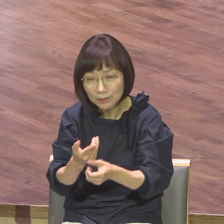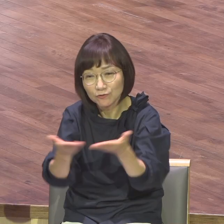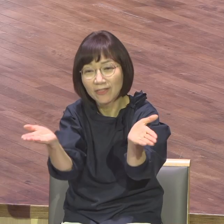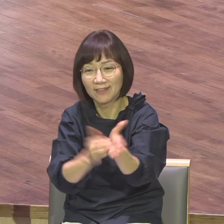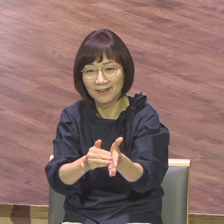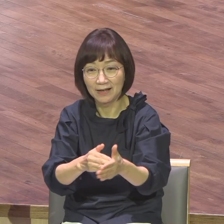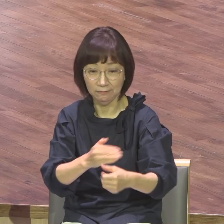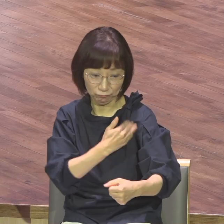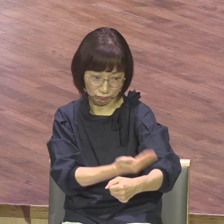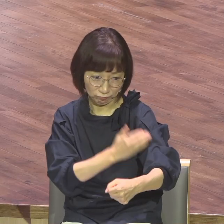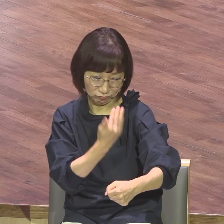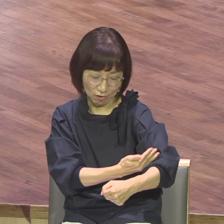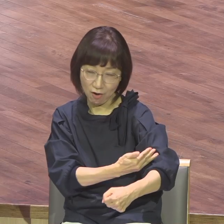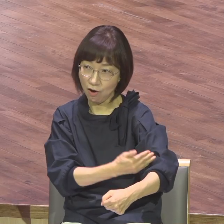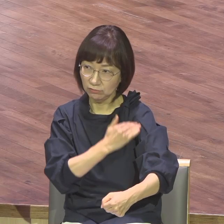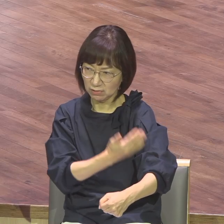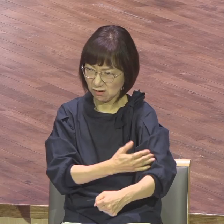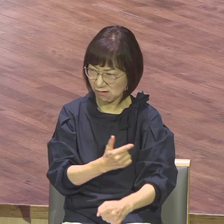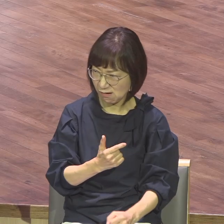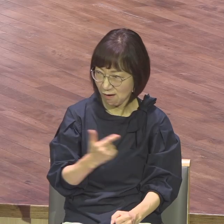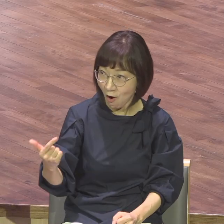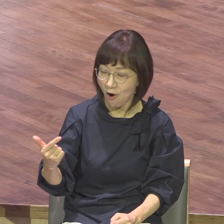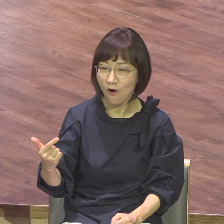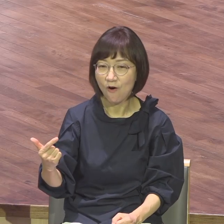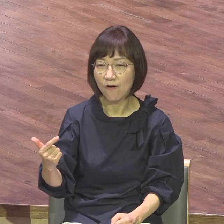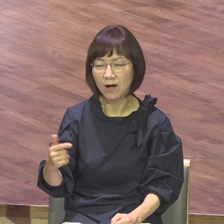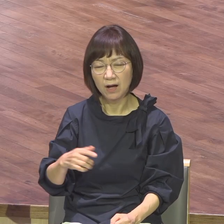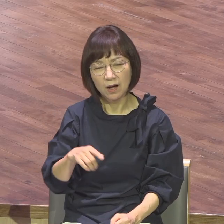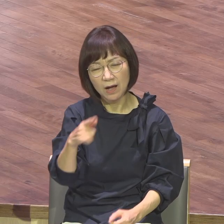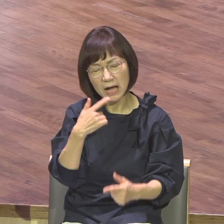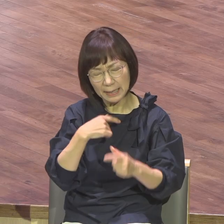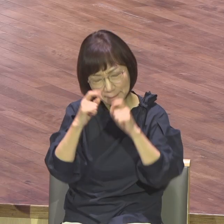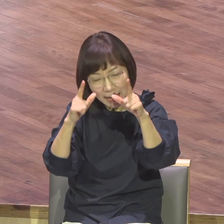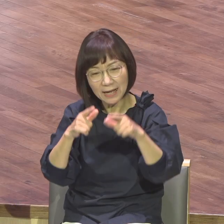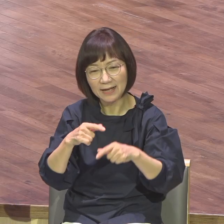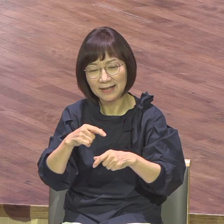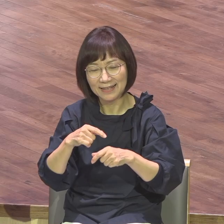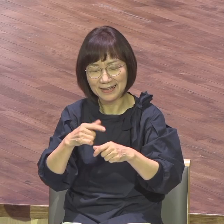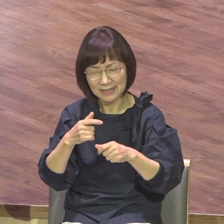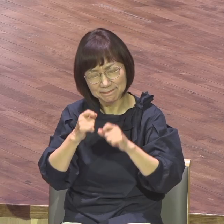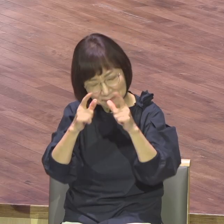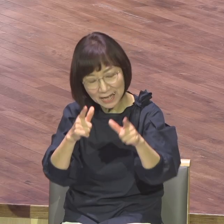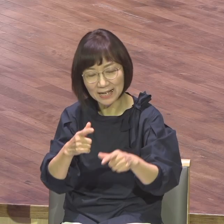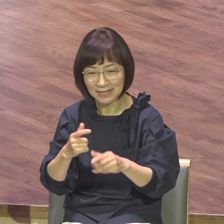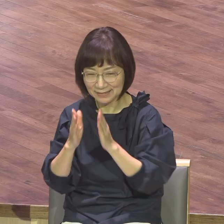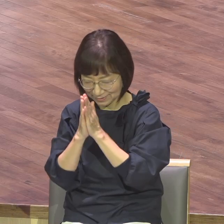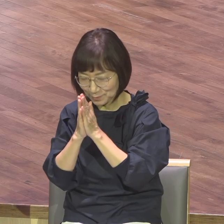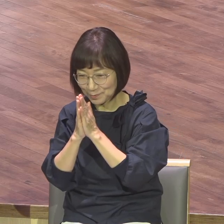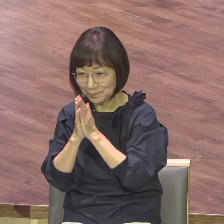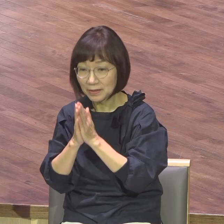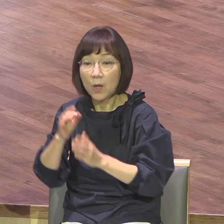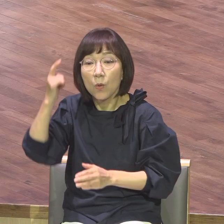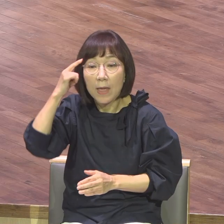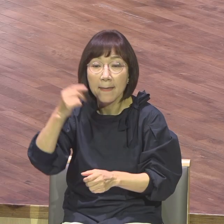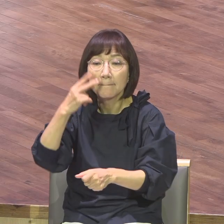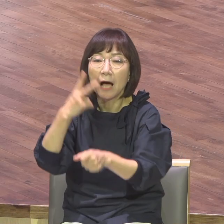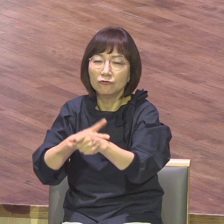능력이 지극히 크심이 어떠한지 네가 알기를 내가 구하더라. 바울은 다